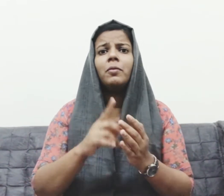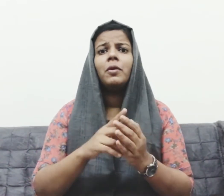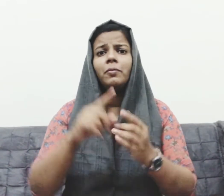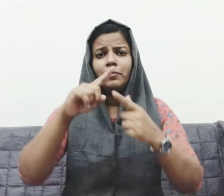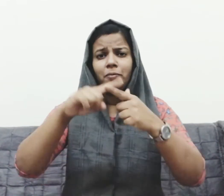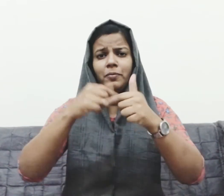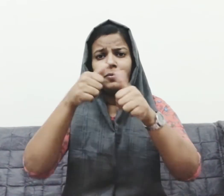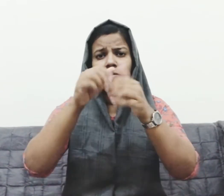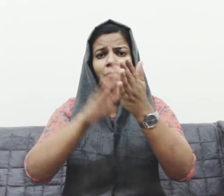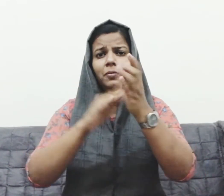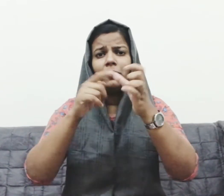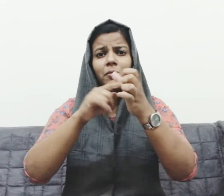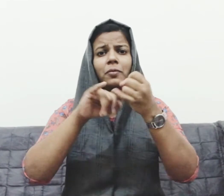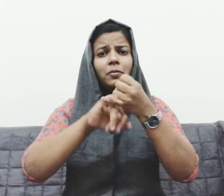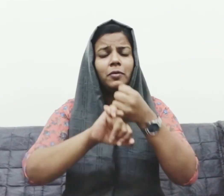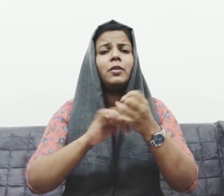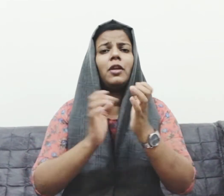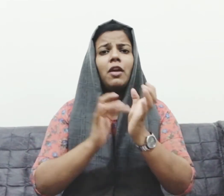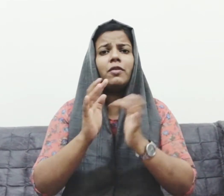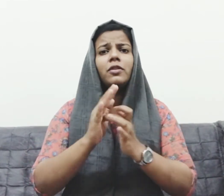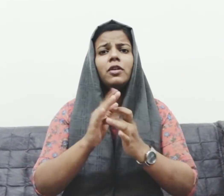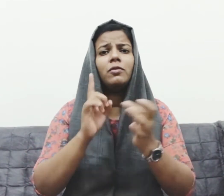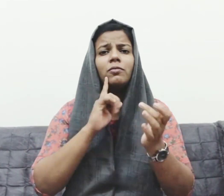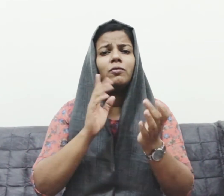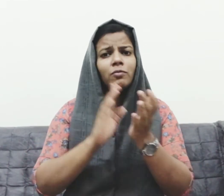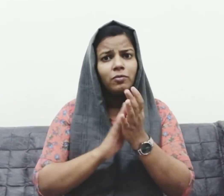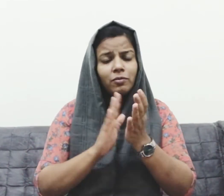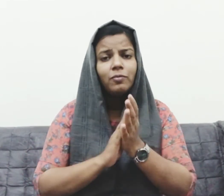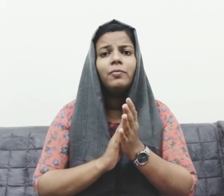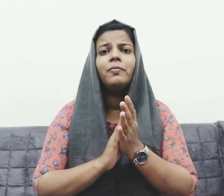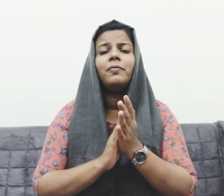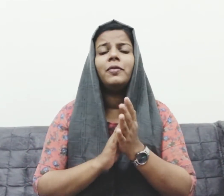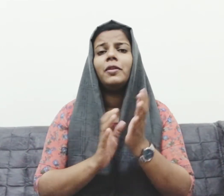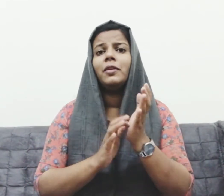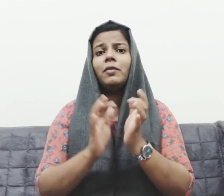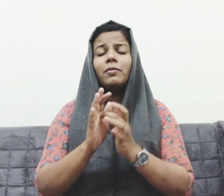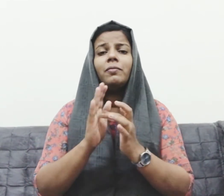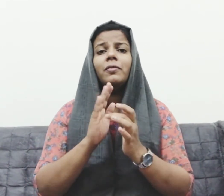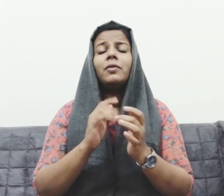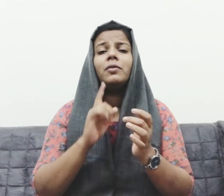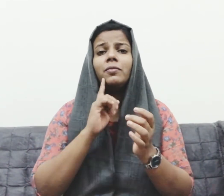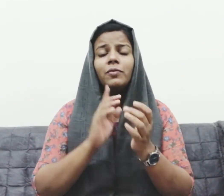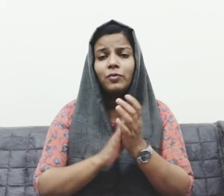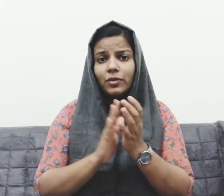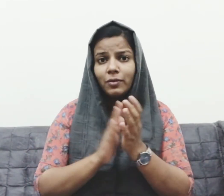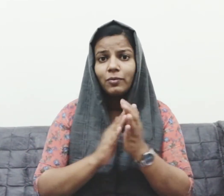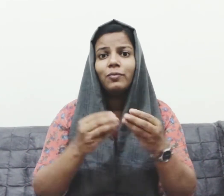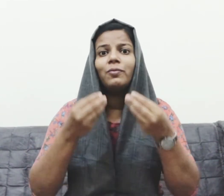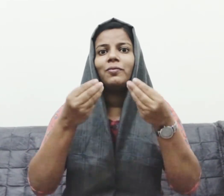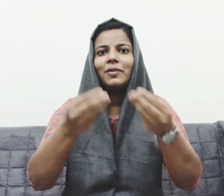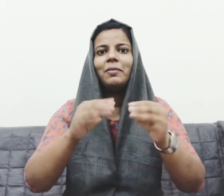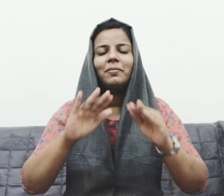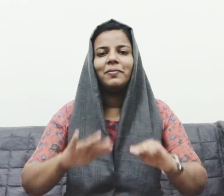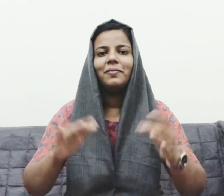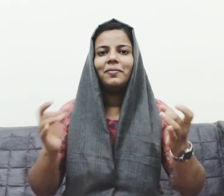ഞാൻ സ്തുതി പാടും. അവൻ ഞാനോ എന്നേക്കും പ്രസ്താവിക്കും. ഹല്ലേലൂയ. യാക്കോബിൻ്റെ ദൈവത്തിനെ ഞാൻ എന്ത് ചെയ്യും? ഞാൻ സ്തുതി പാടും. ഈ പ്രഭാതത്തിൽ